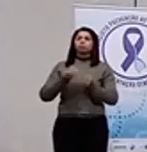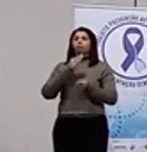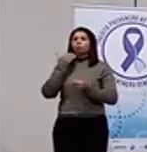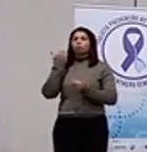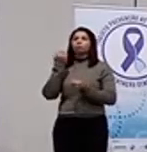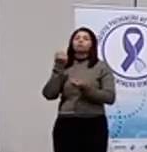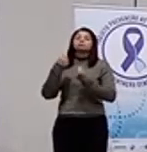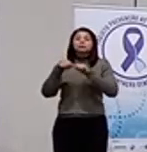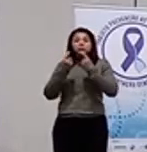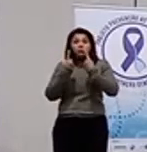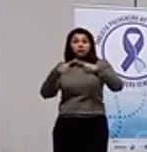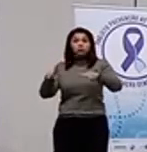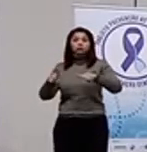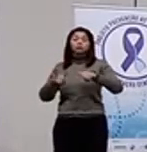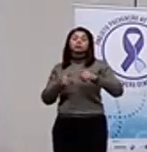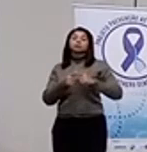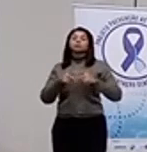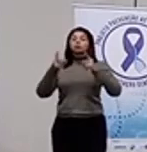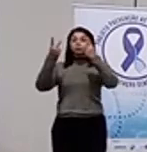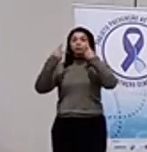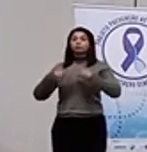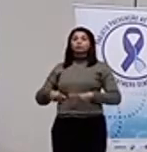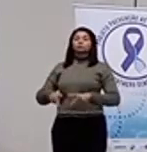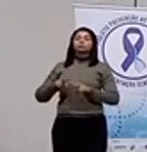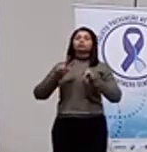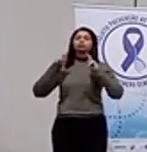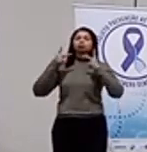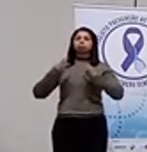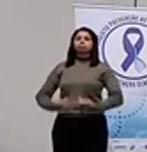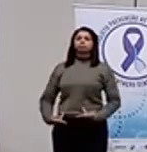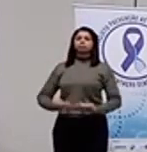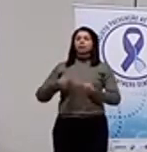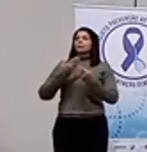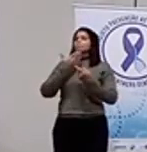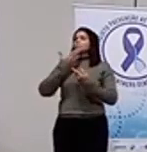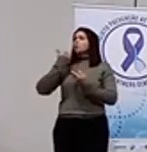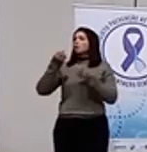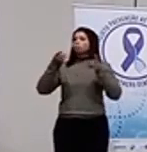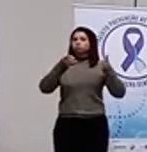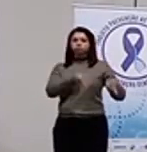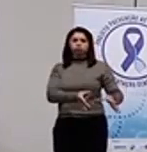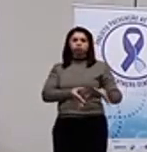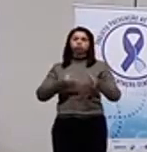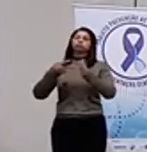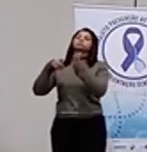efeitos colaterais dele. Às vezes é tão complicado fazer isso, que é melhor largar e buscar um outro.